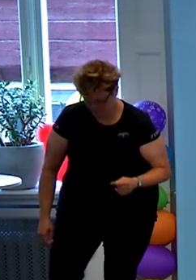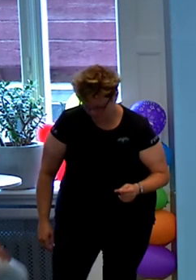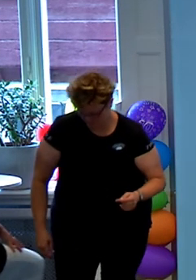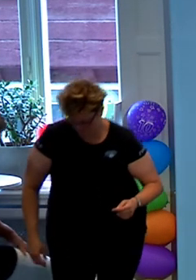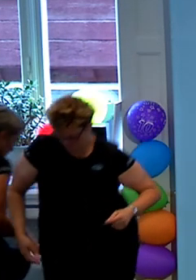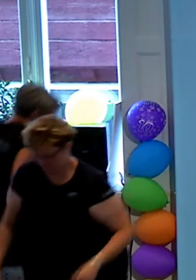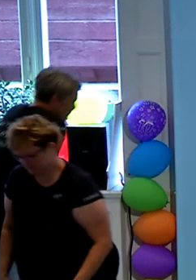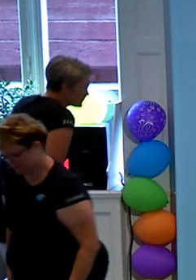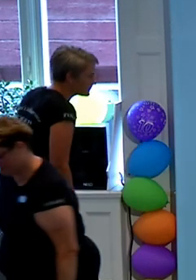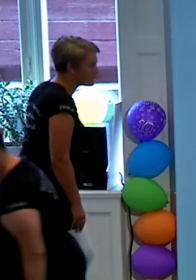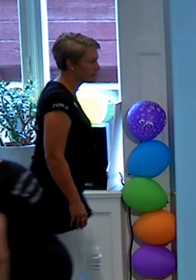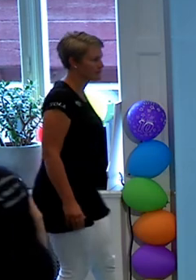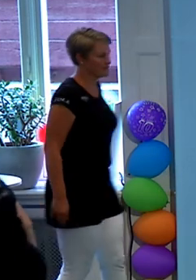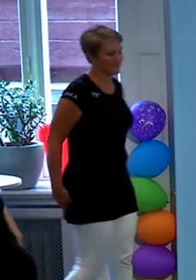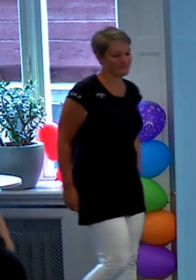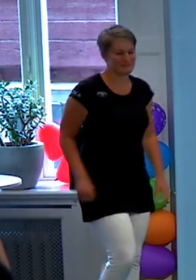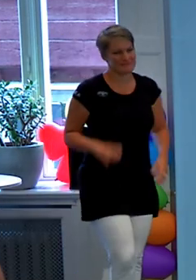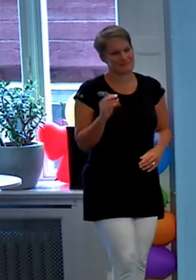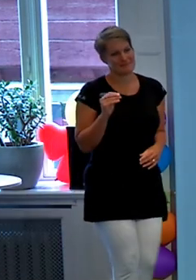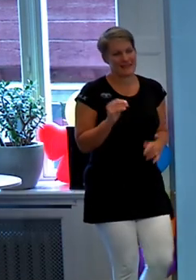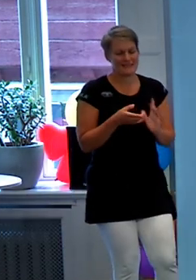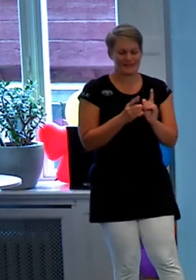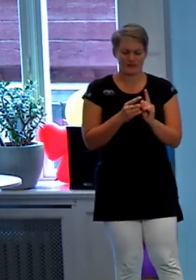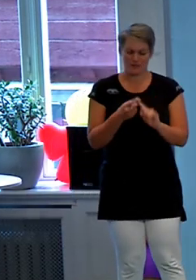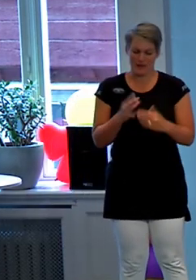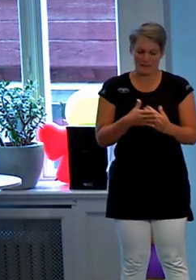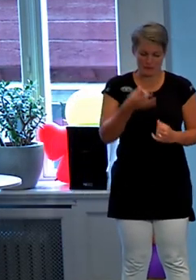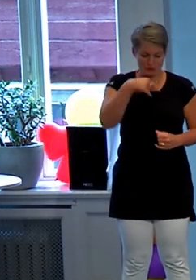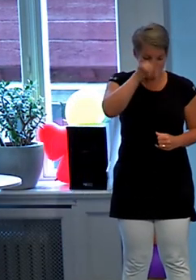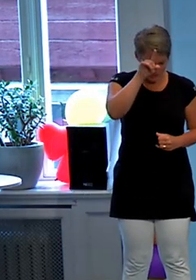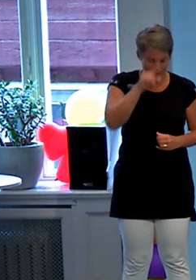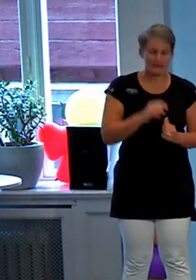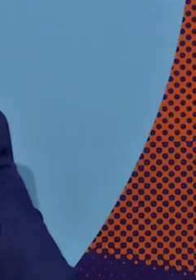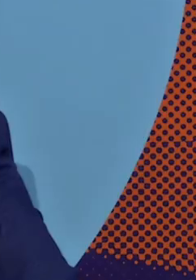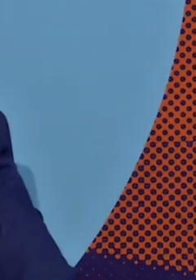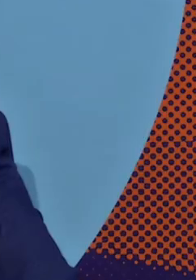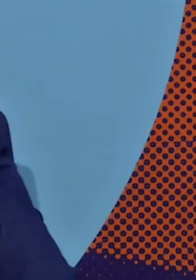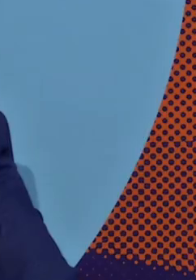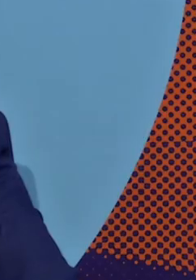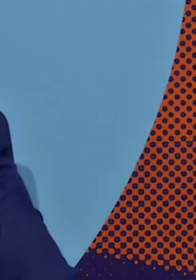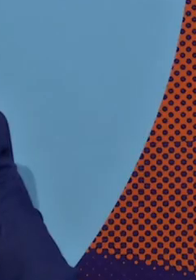Hamburg, eller jag kanske ska börja på Tysklandnivå. Tyskland är ju